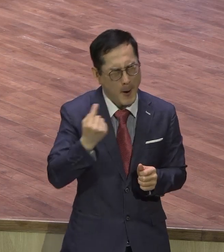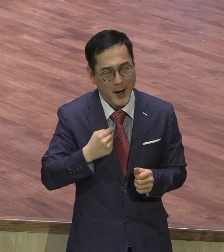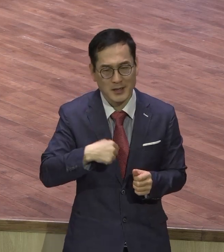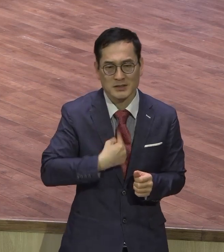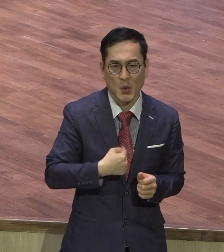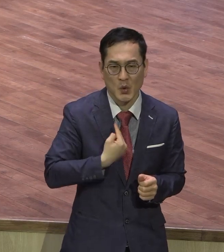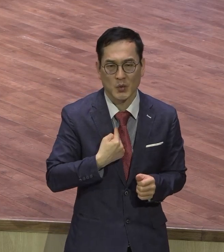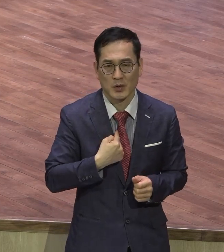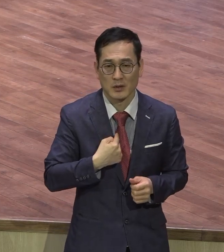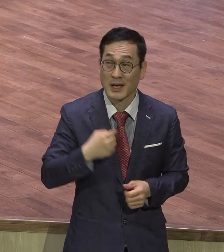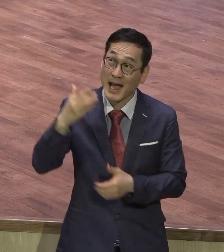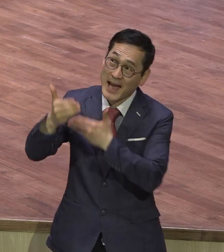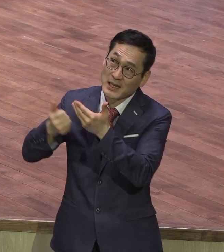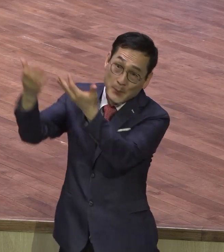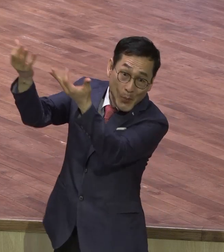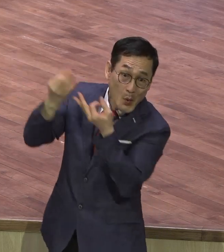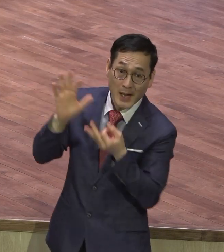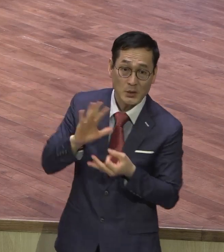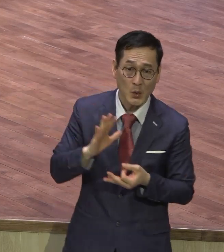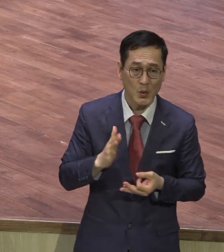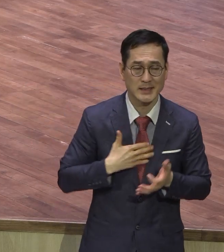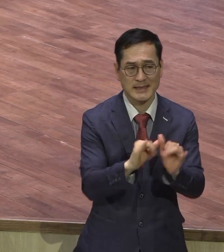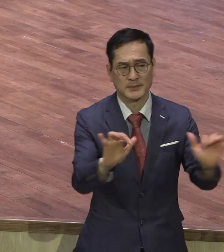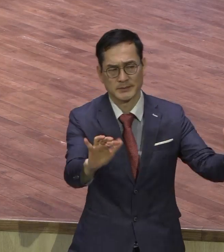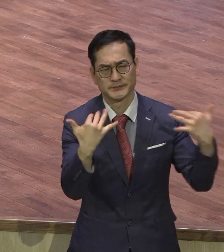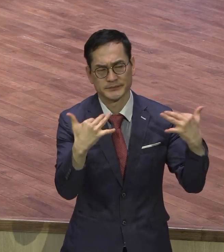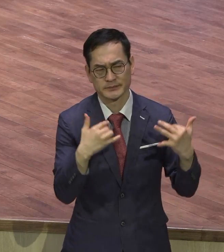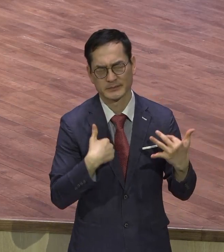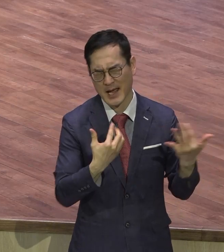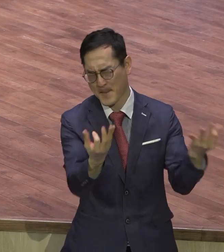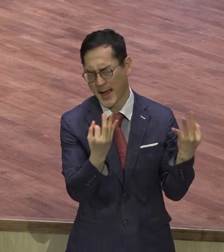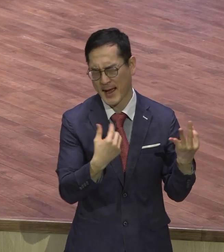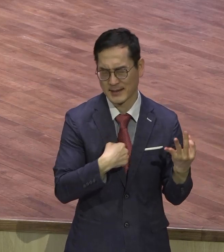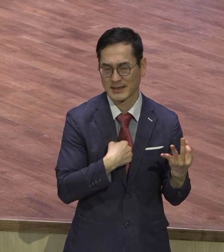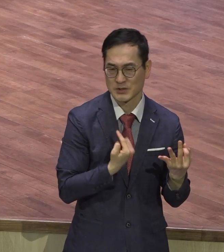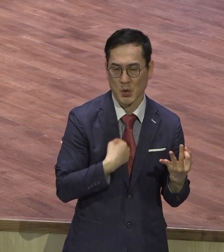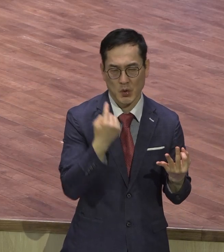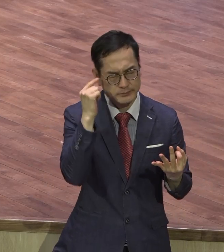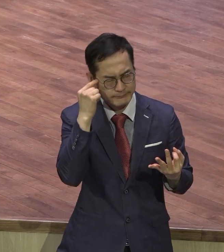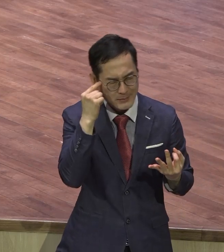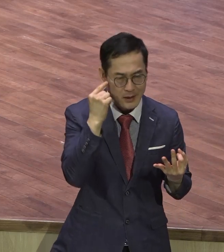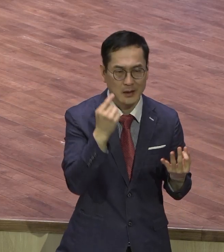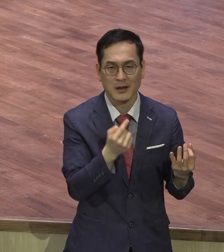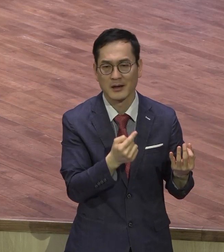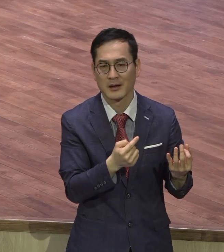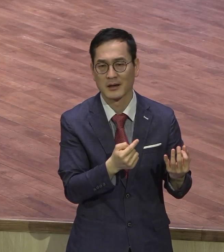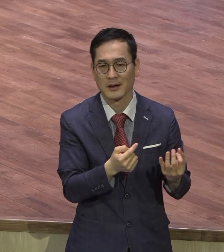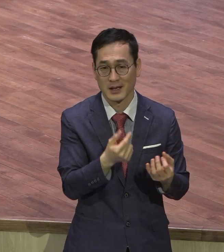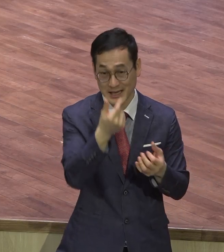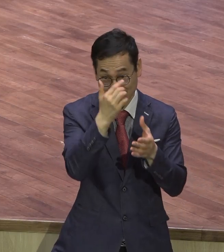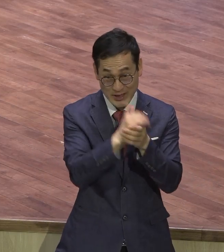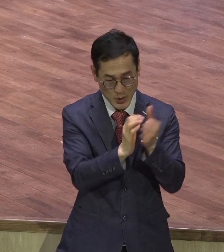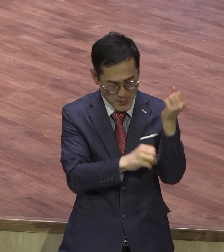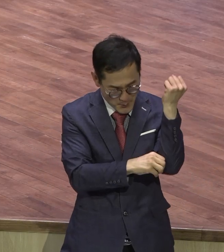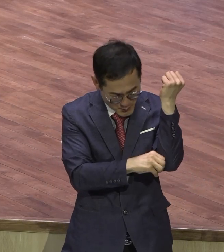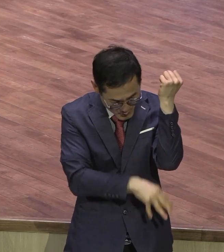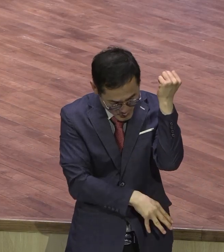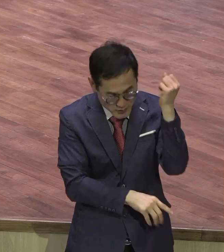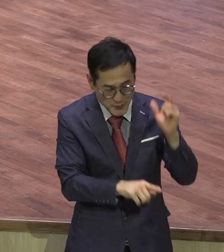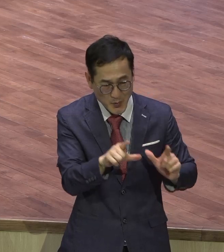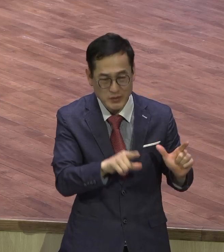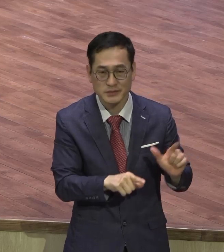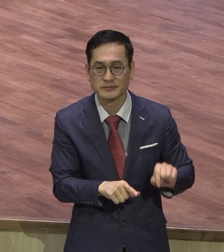하나님이 어떻게 보실 관심 없어요. 자기 도치. 사람들이 나를 이렇게 봐주길 바란다. 기도의 본질을 완전히 놓쳐도 한참 놓치고.